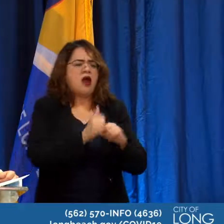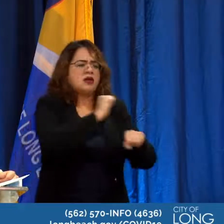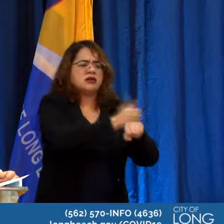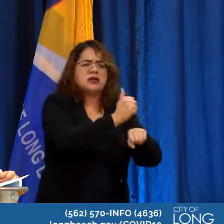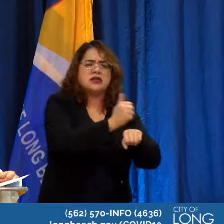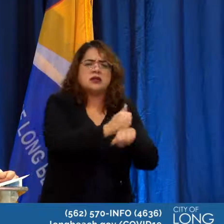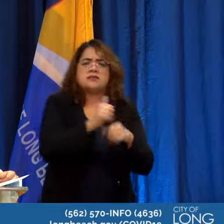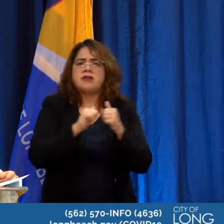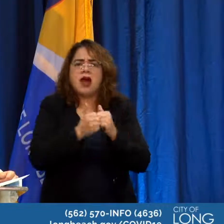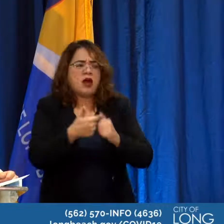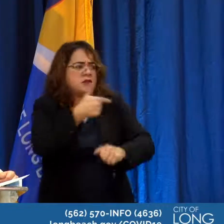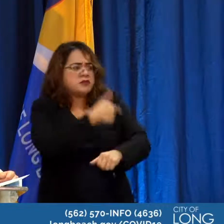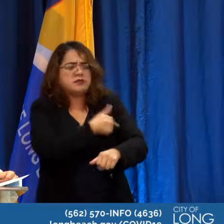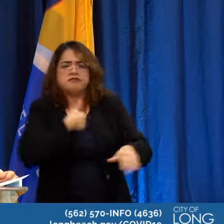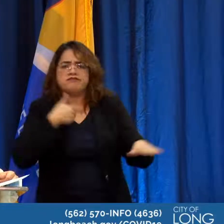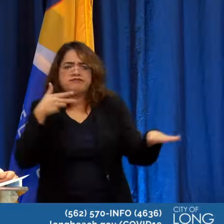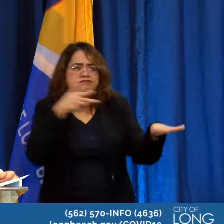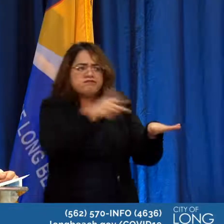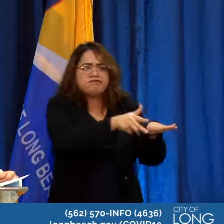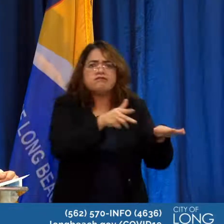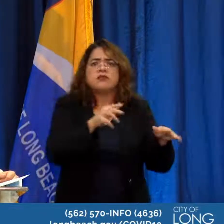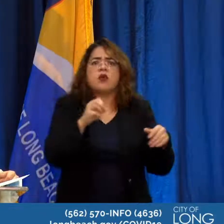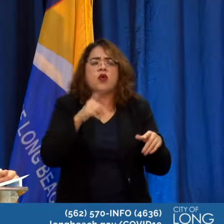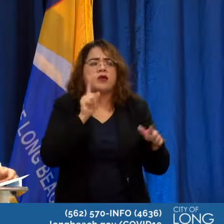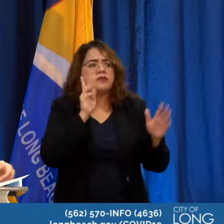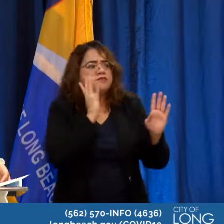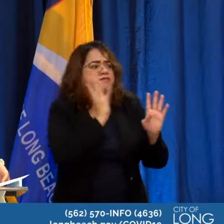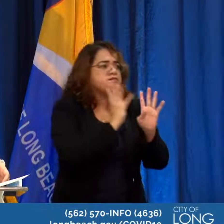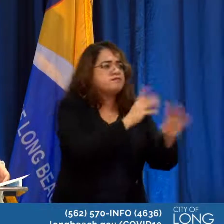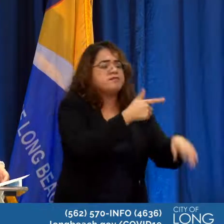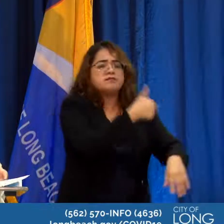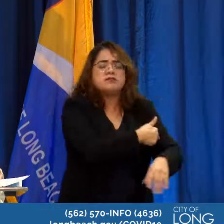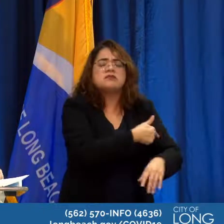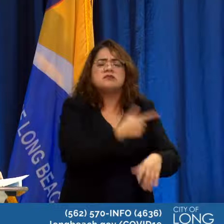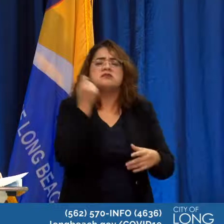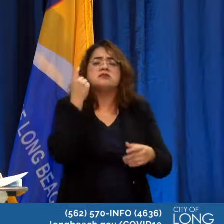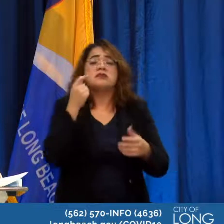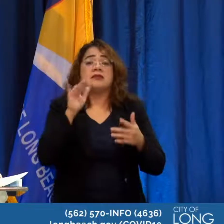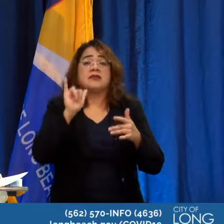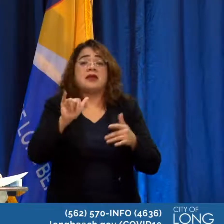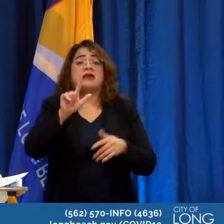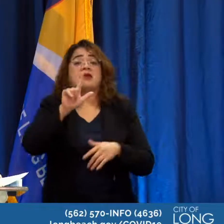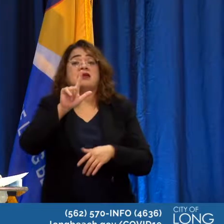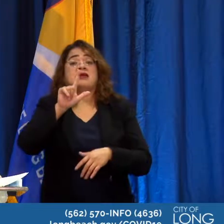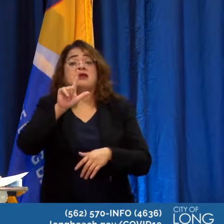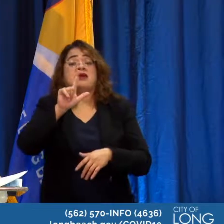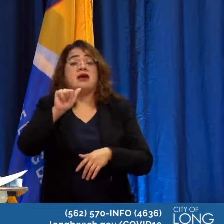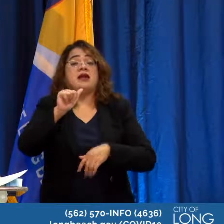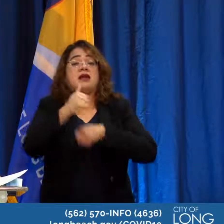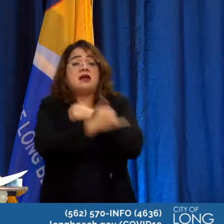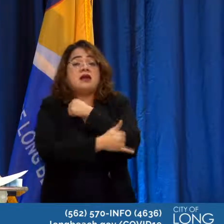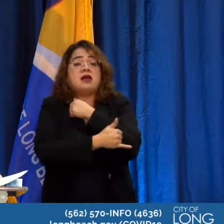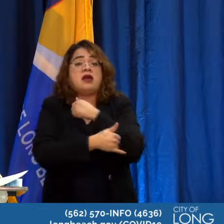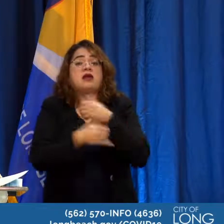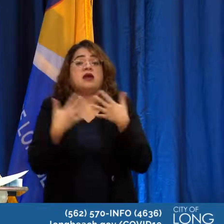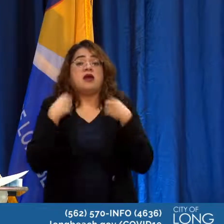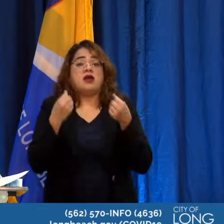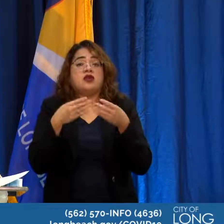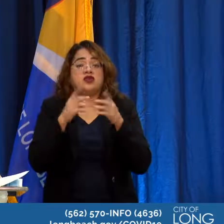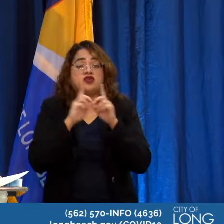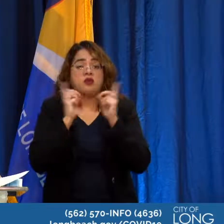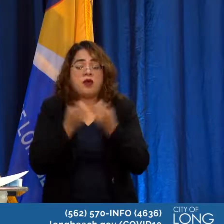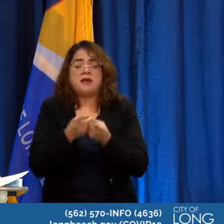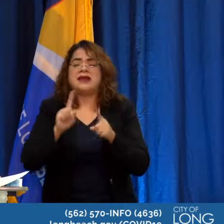de manejo de emergencias de salud pública, en coordinación con otros departamentos de la ciudad y socios locales, se